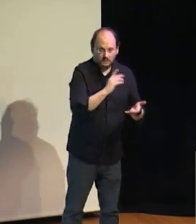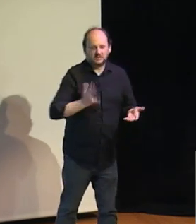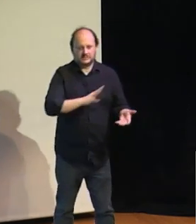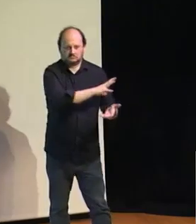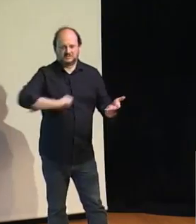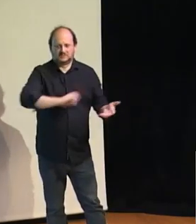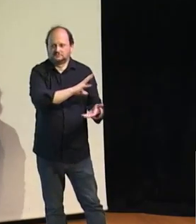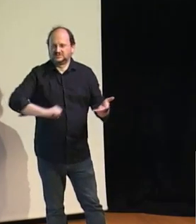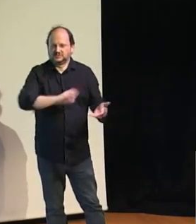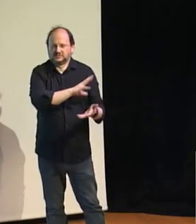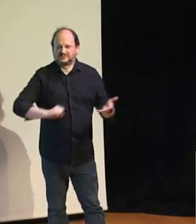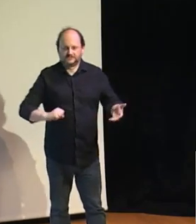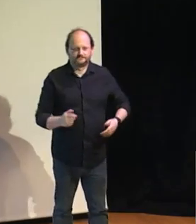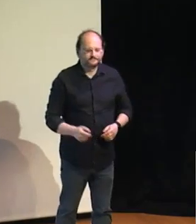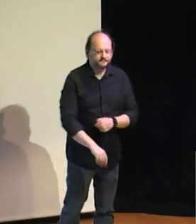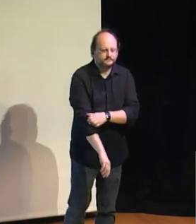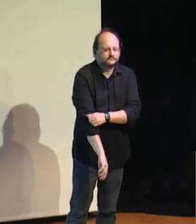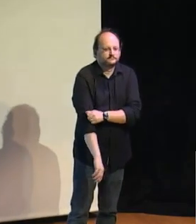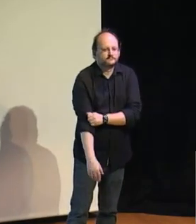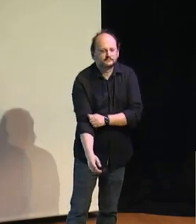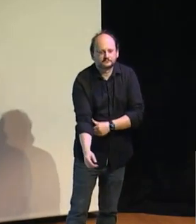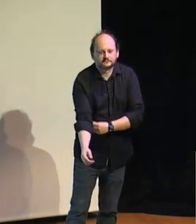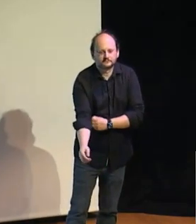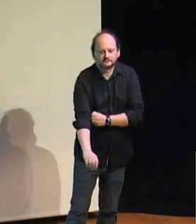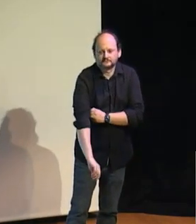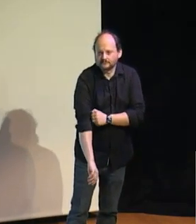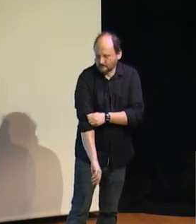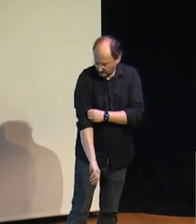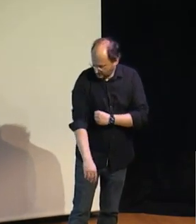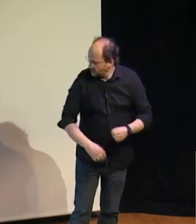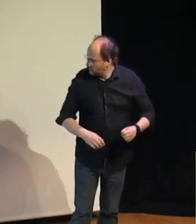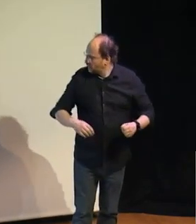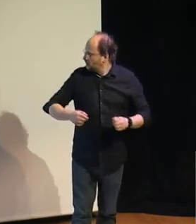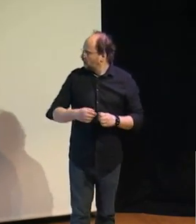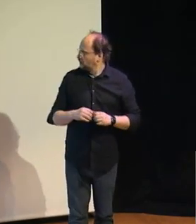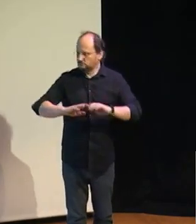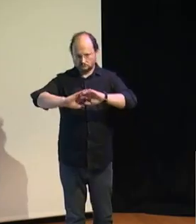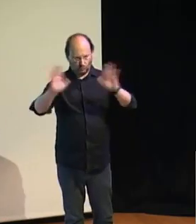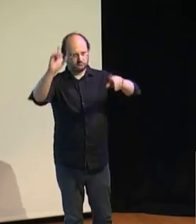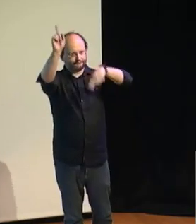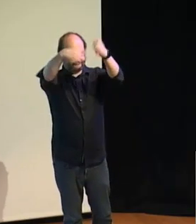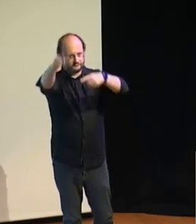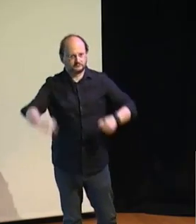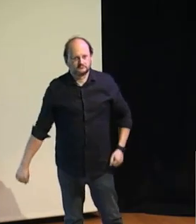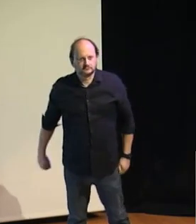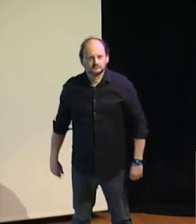substrat qui est utilisé beaucoup et qui est fait base pour la langue des signes. Image